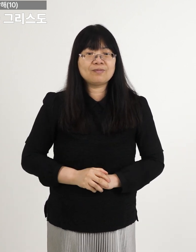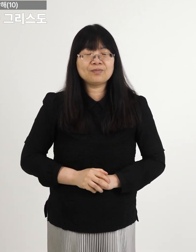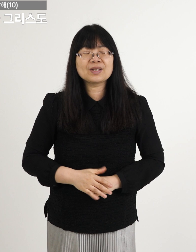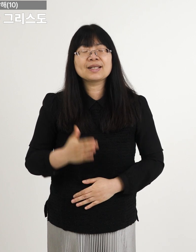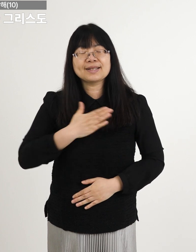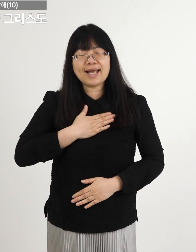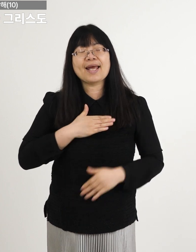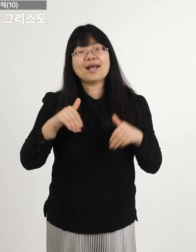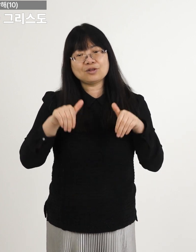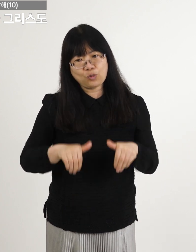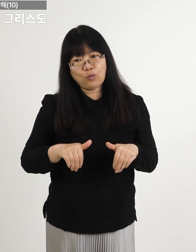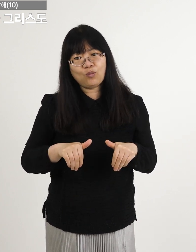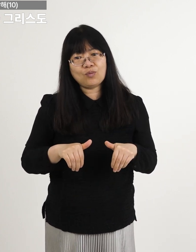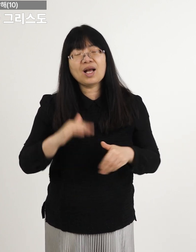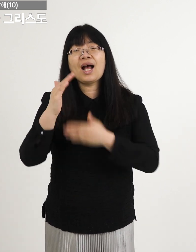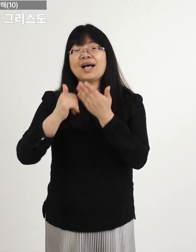내